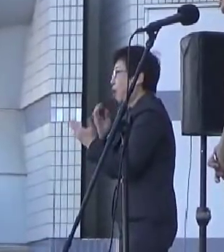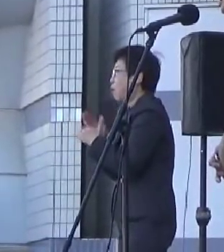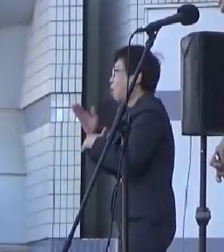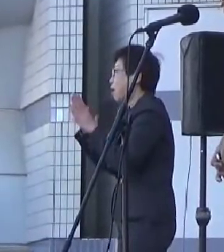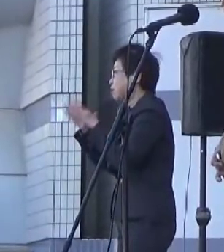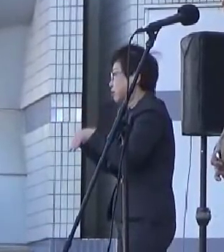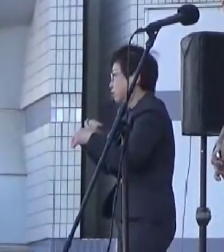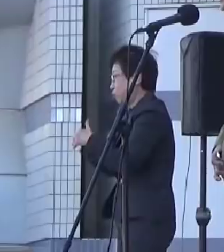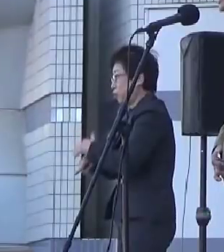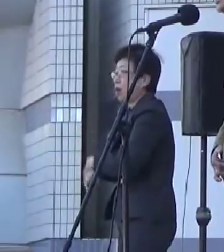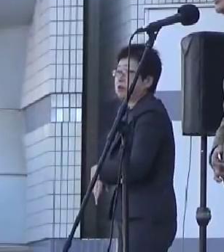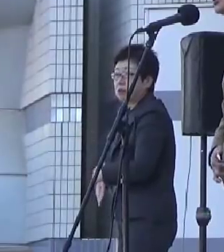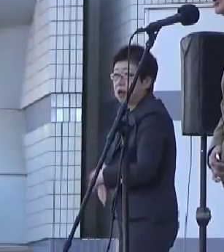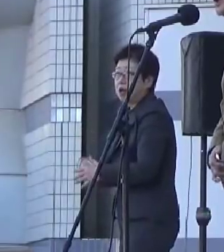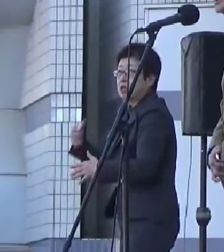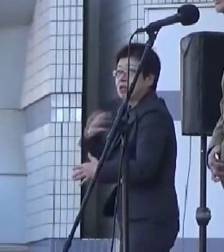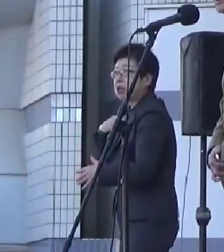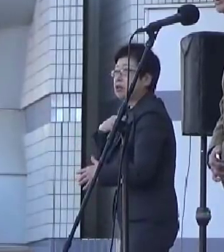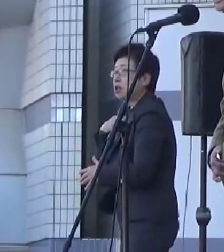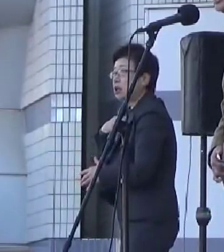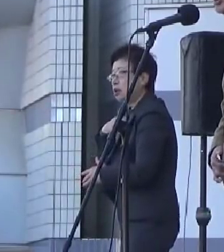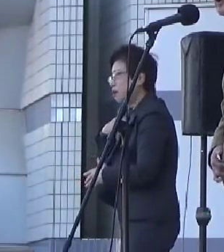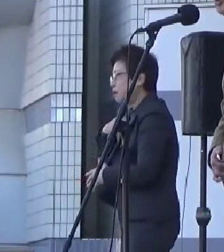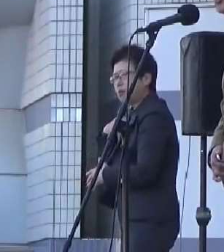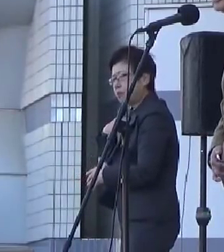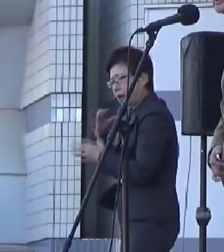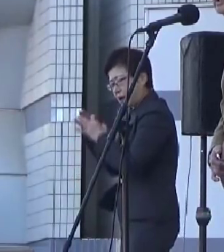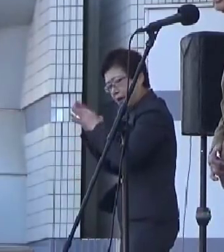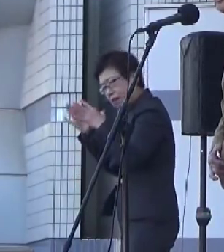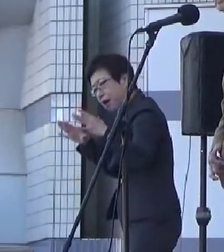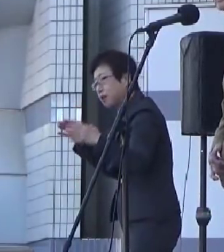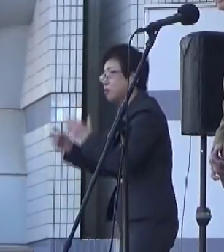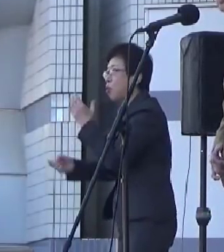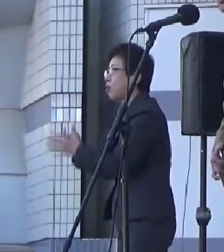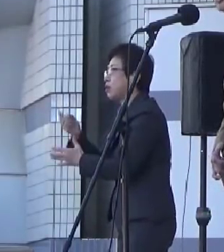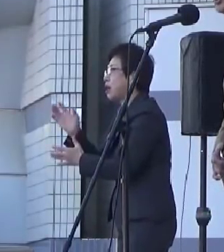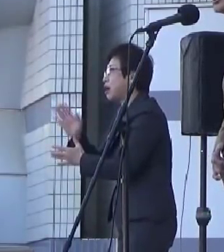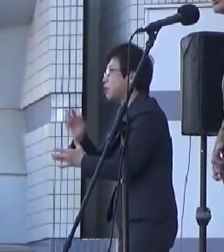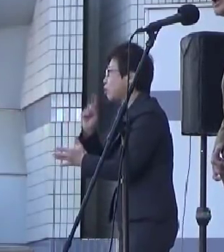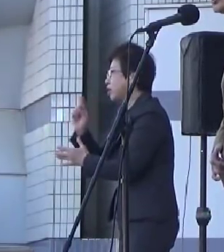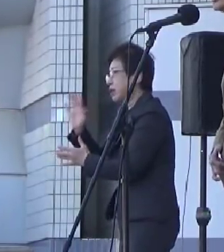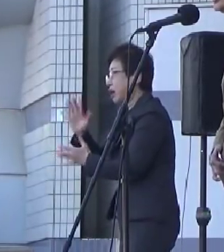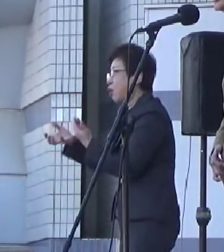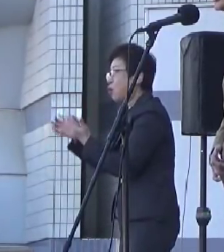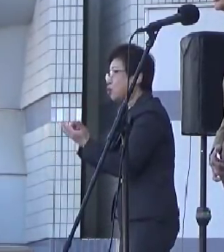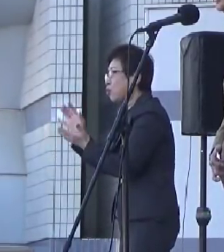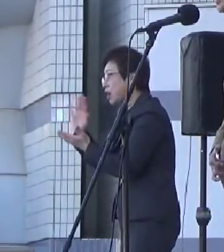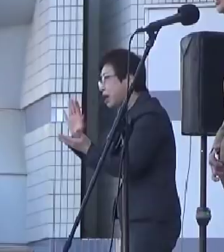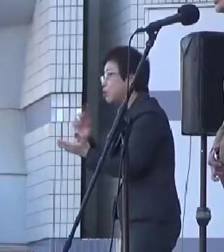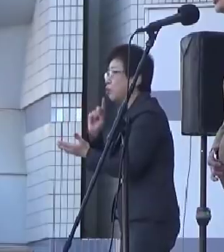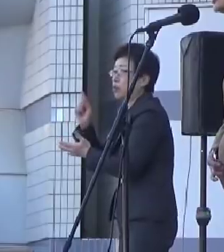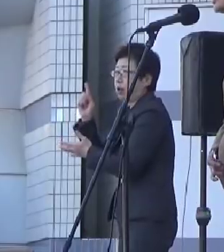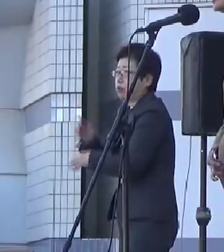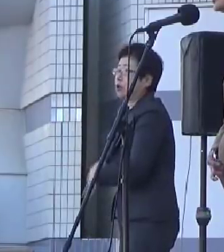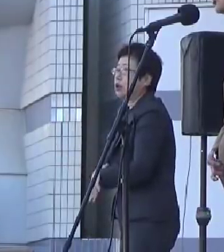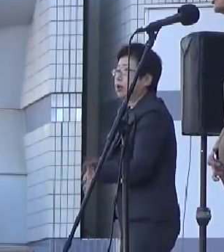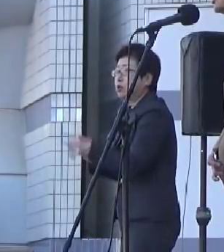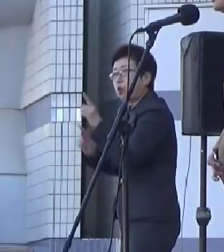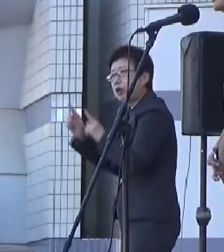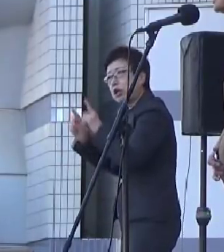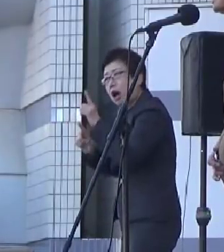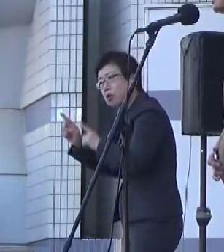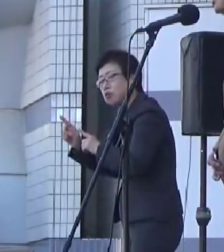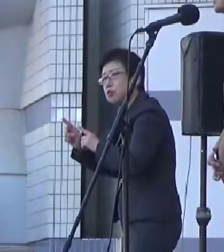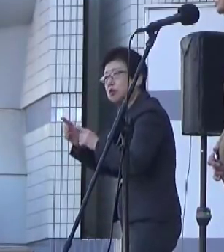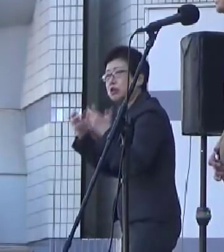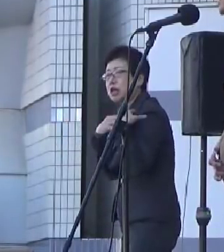ということだけであって、責任は取らない。事故が起きらないとは保証しないということを言ってる。とにかくこうい